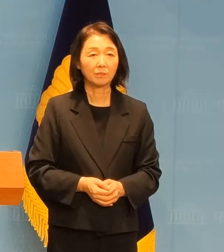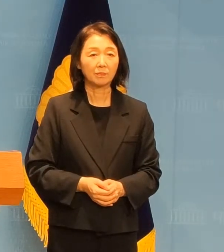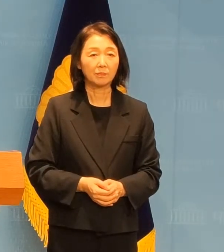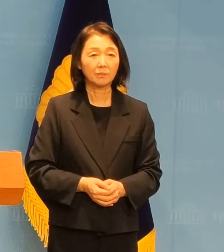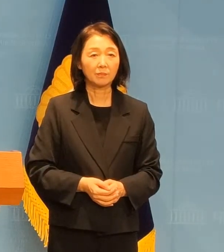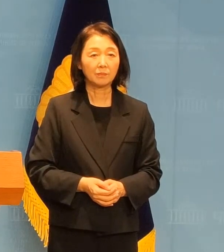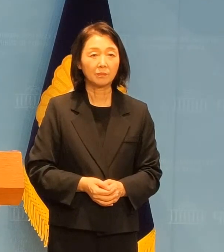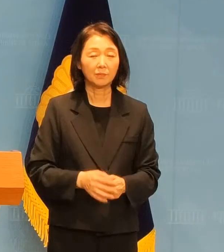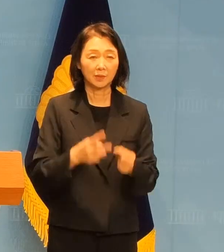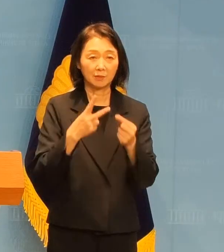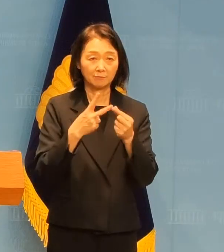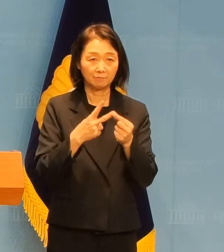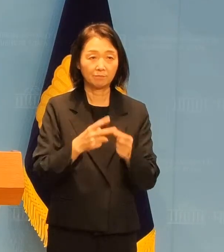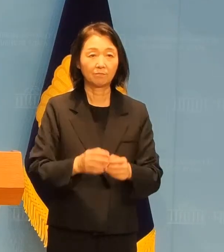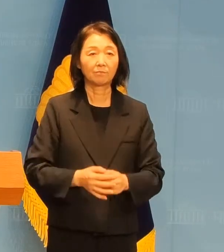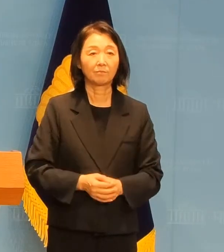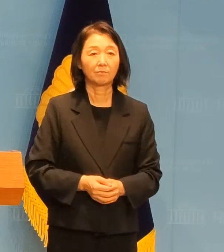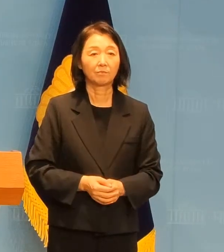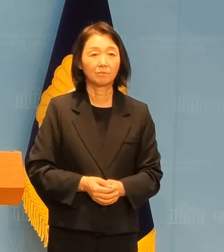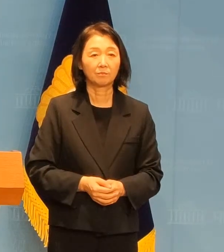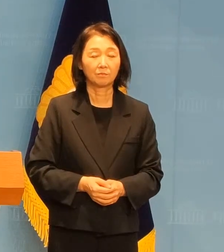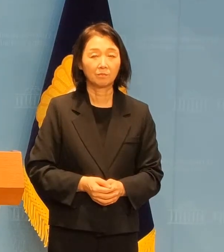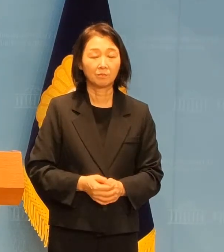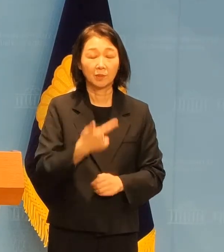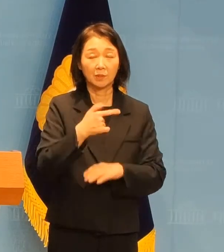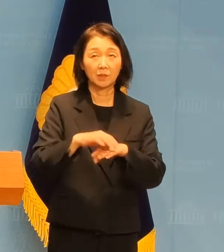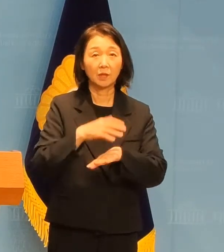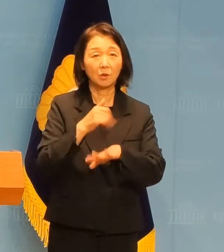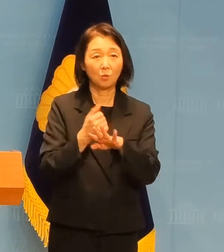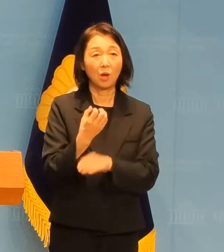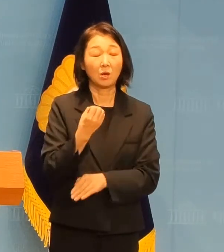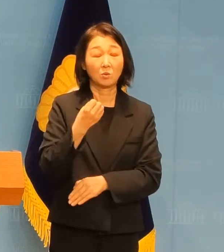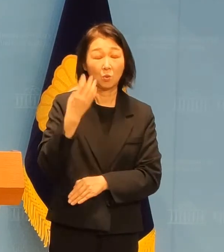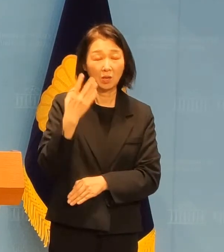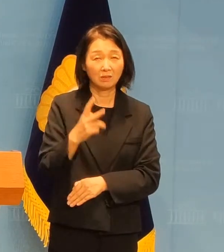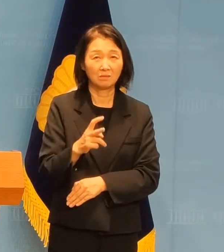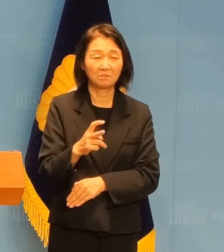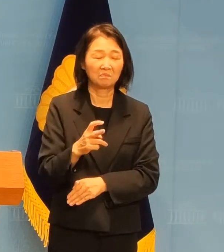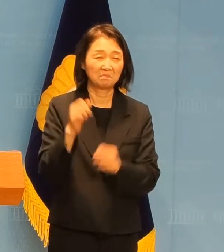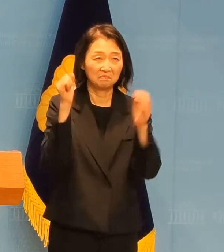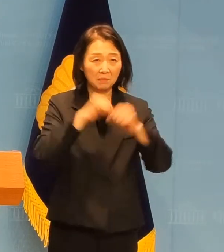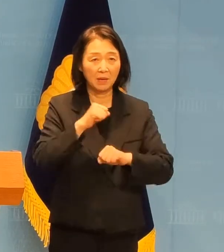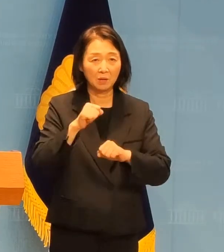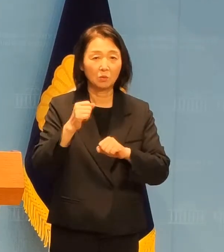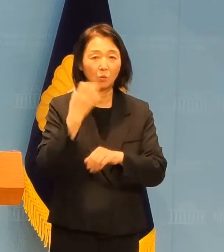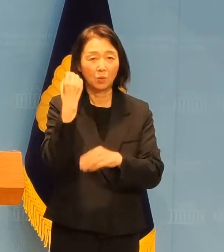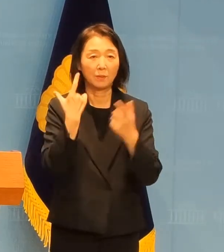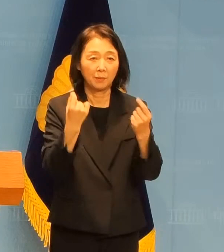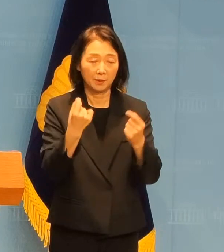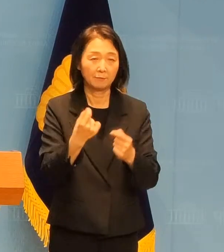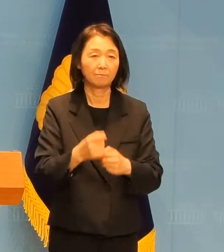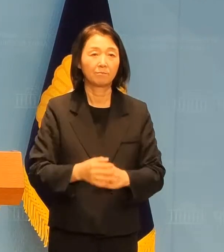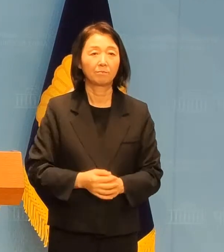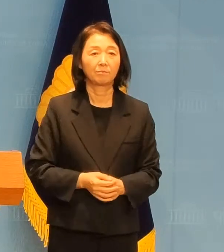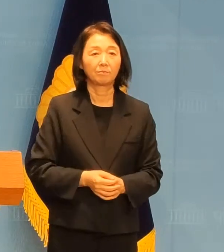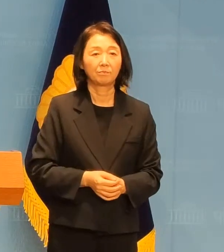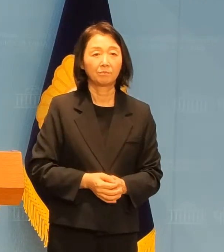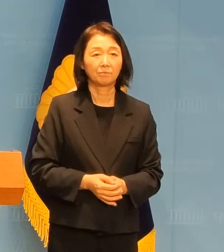네, 두 번째는 대왕고래는 대꽝고래였습니까? 라는 제목입니다.